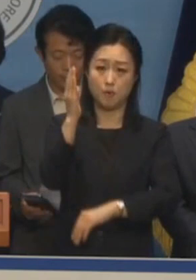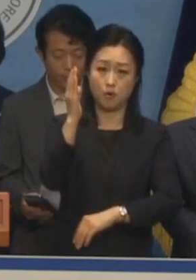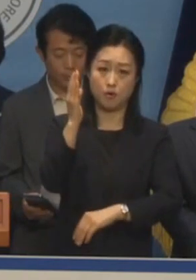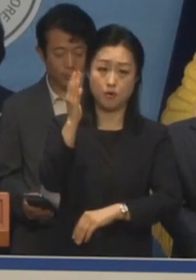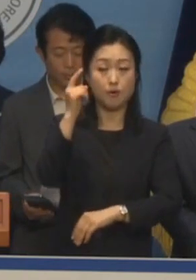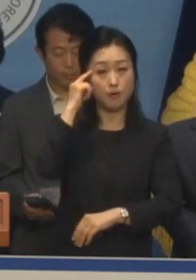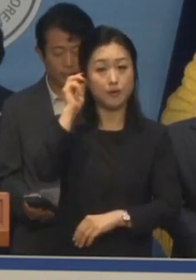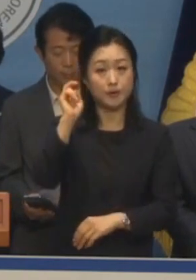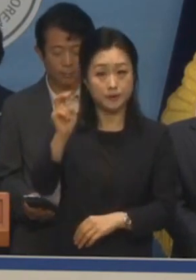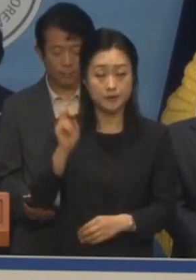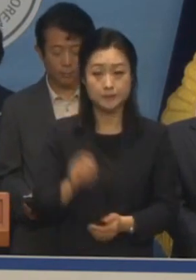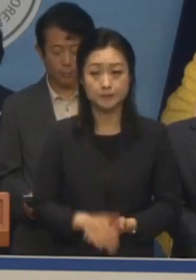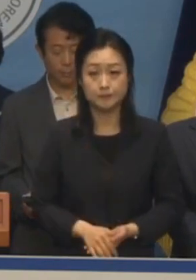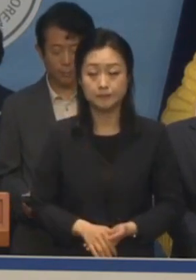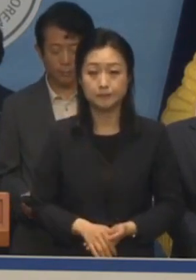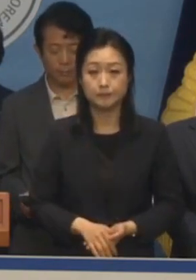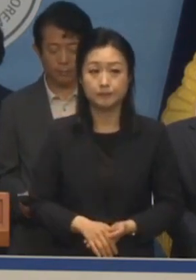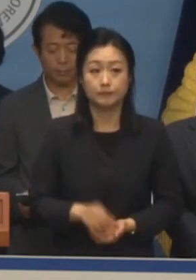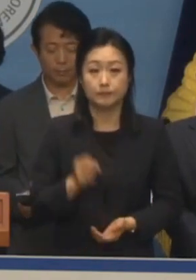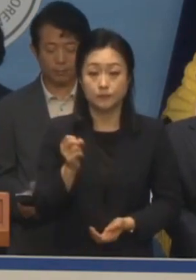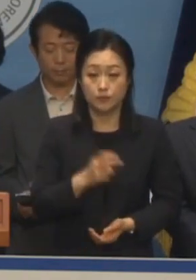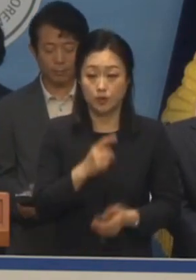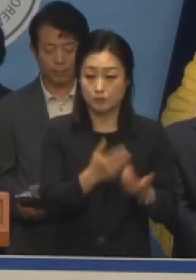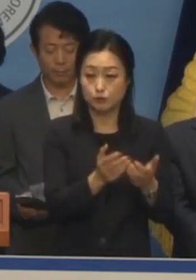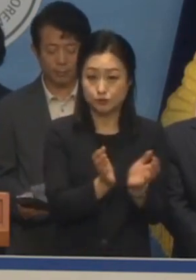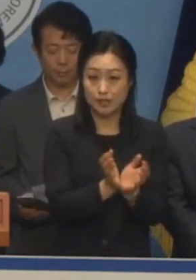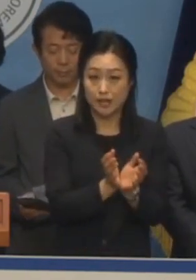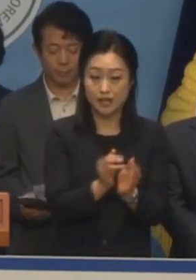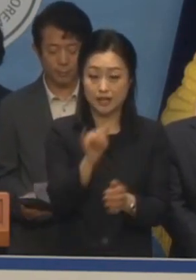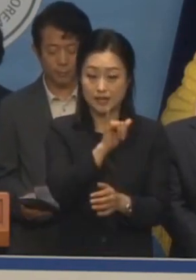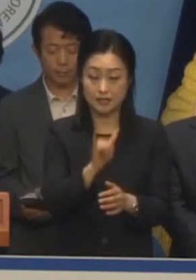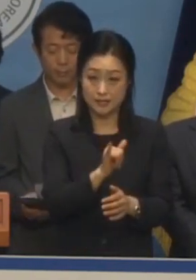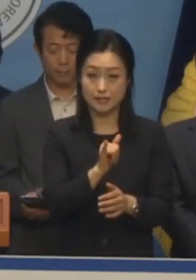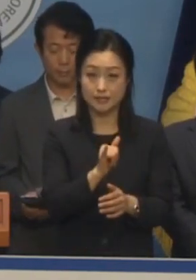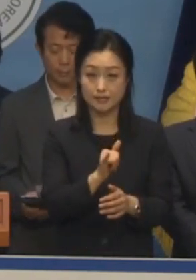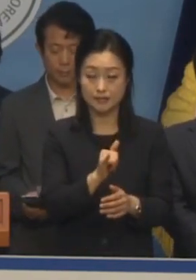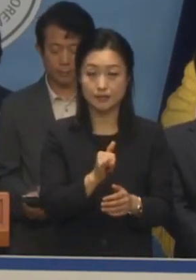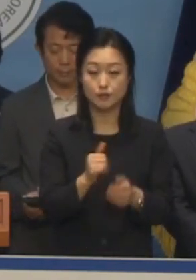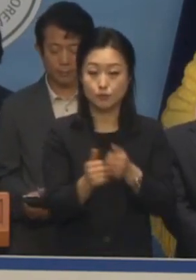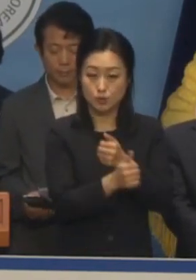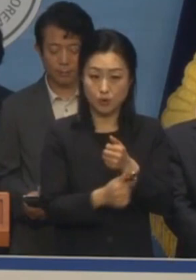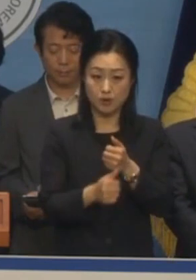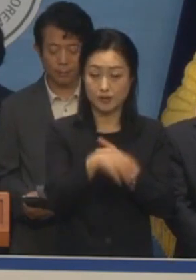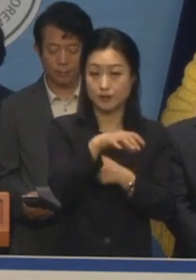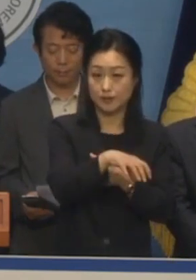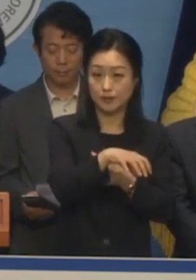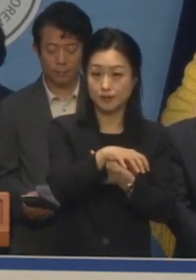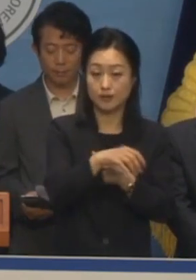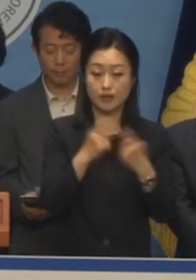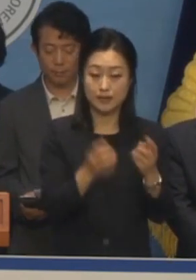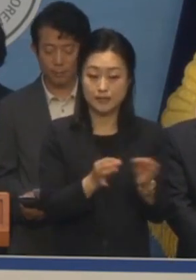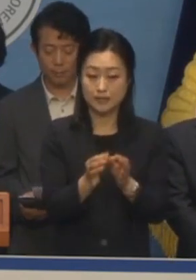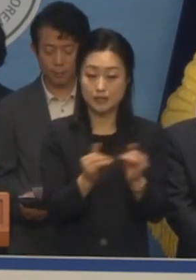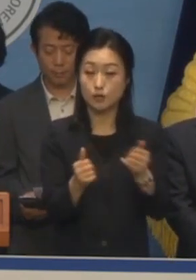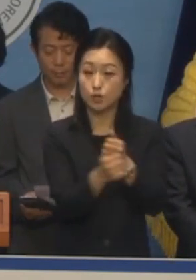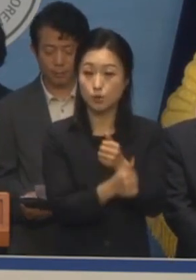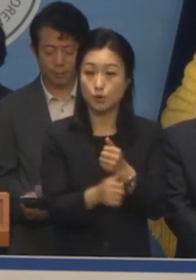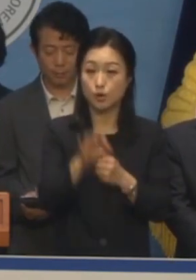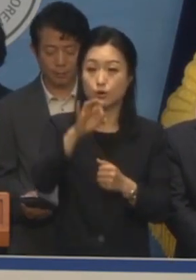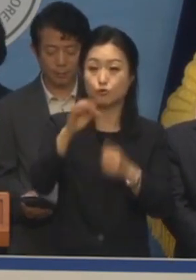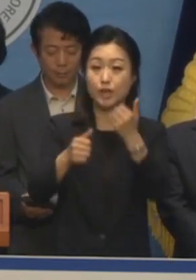것이라는 예측입니다. 더불어민주당 을지키는 민생실천위원회와 소상공인위원회는